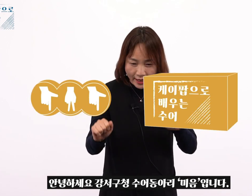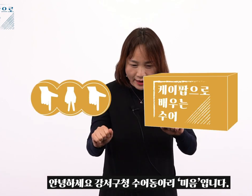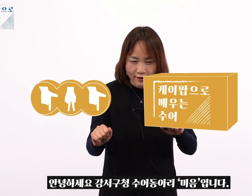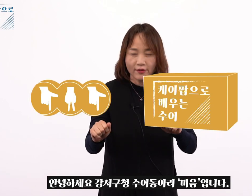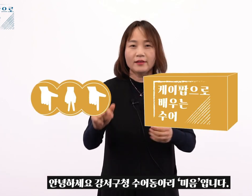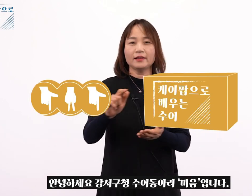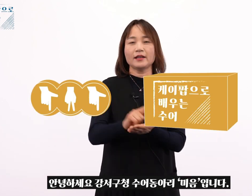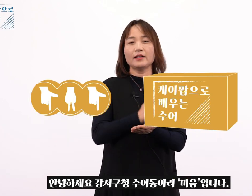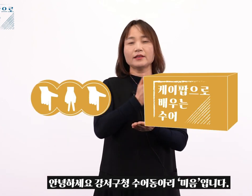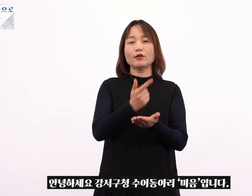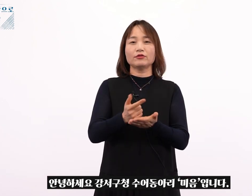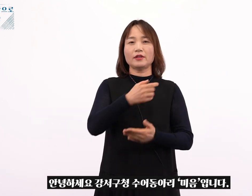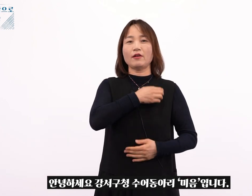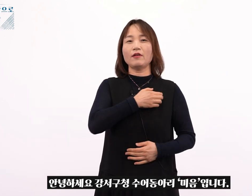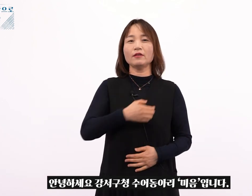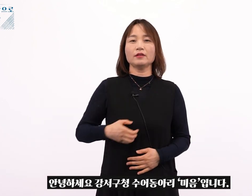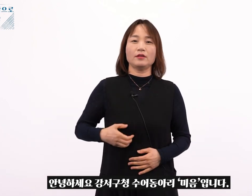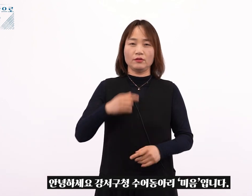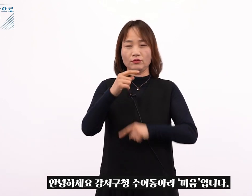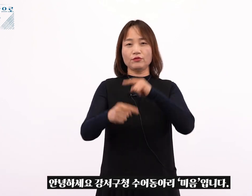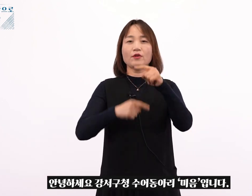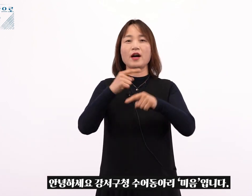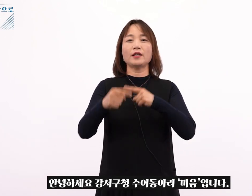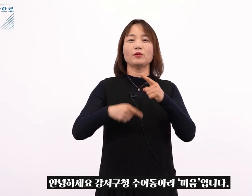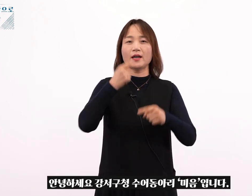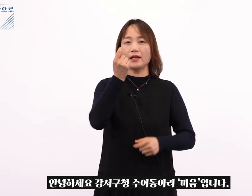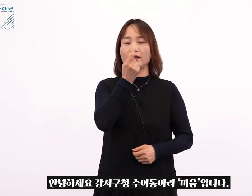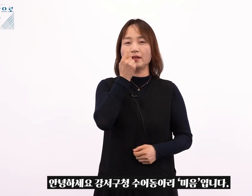안녕하세요. 강서구청 수어 동아리